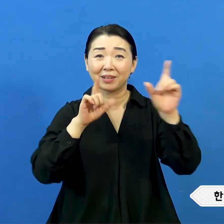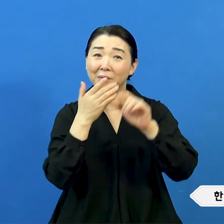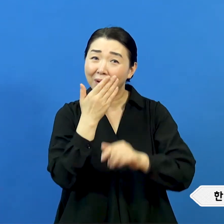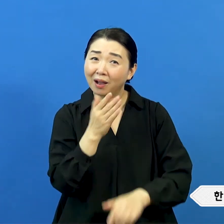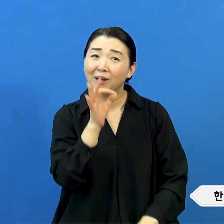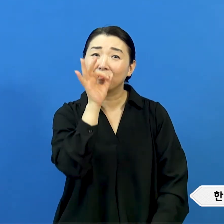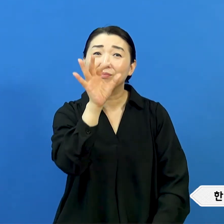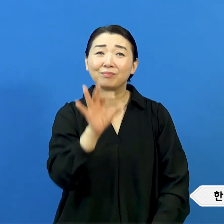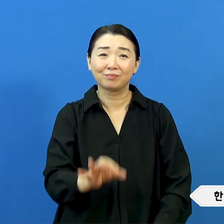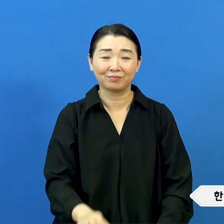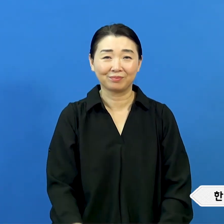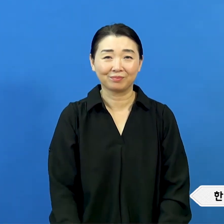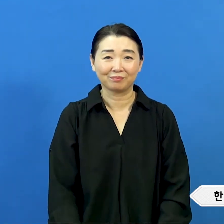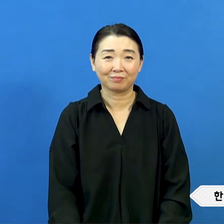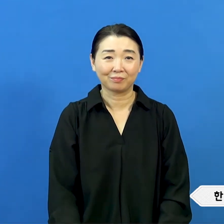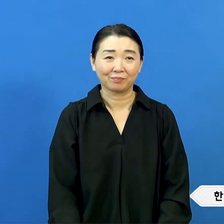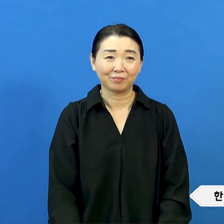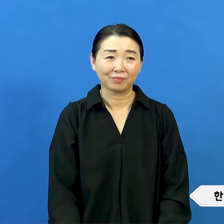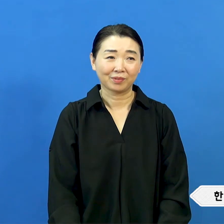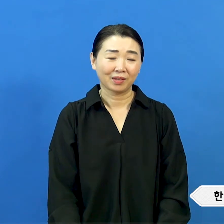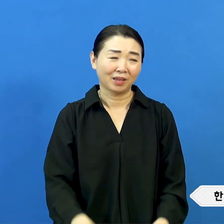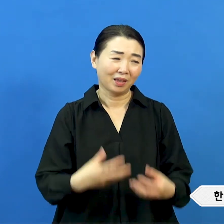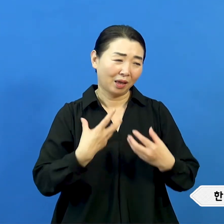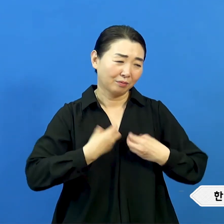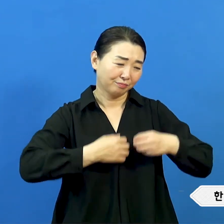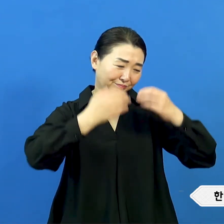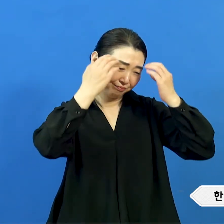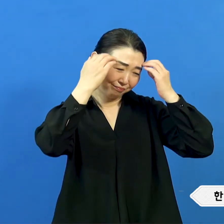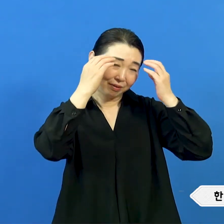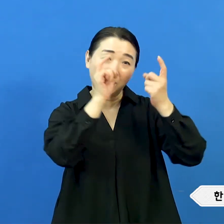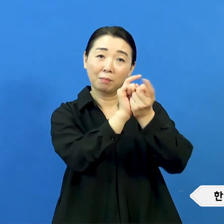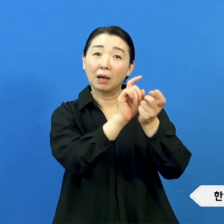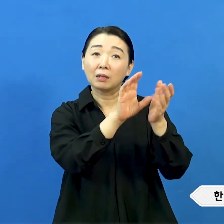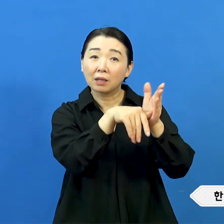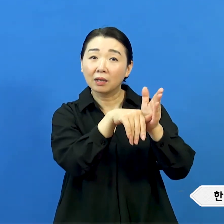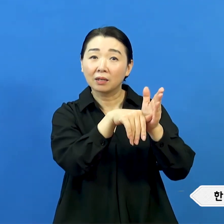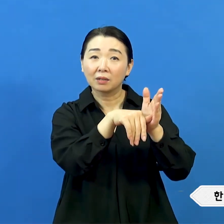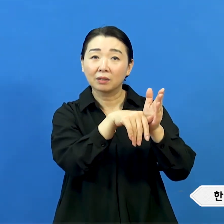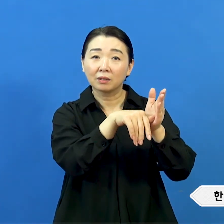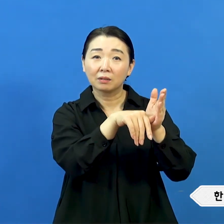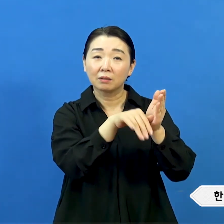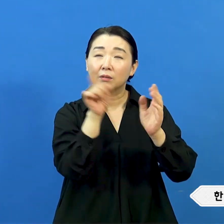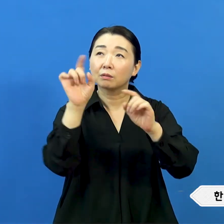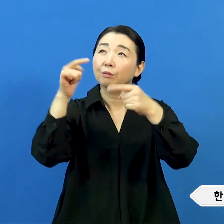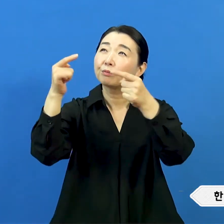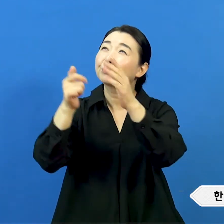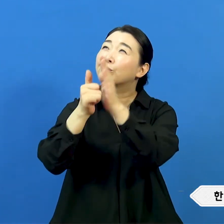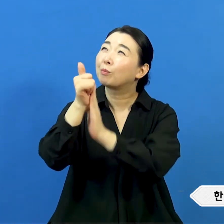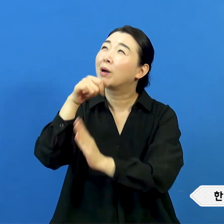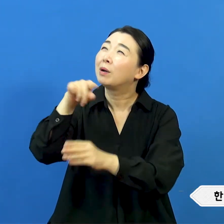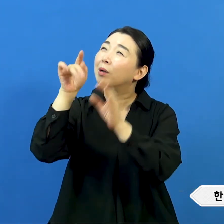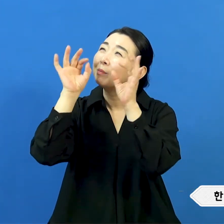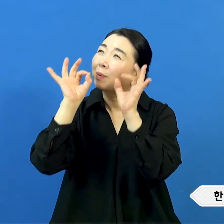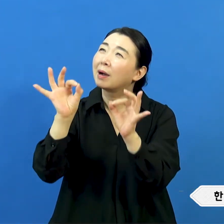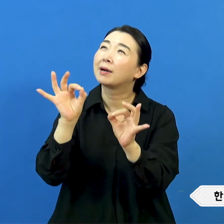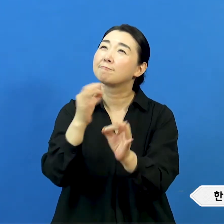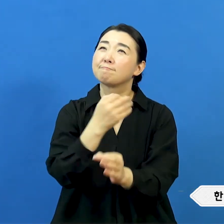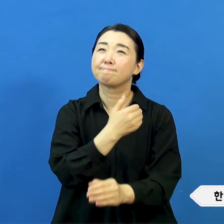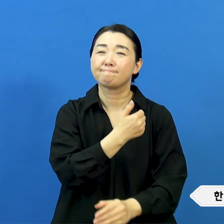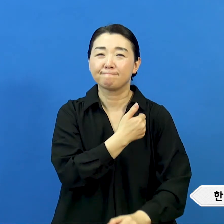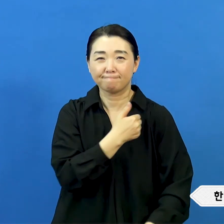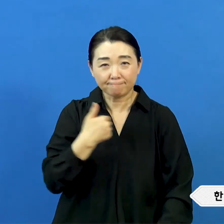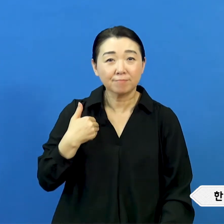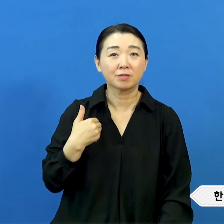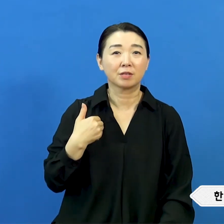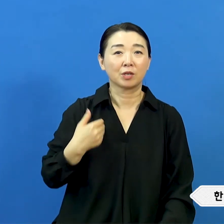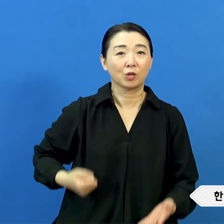있겠습니까? 시련을 당하고 고난을 당하고 할 때 어떻게 천국 소망을 바라보면서 담대하게